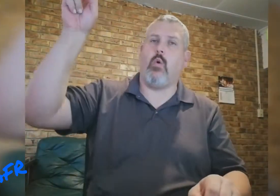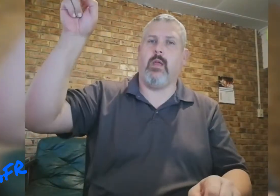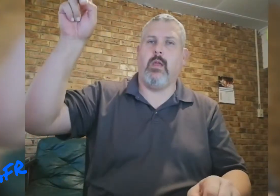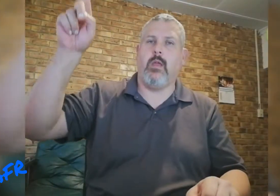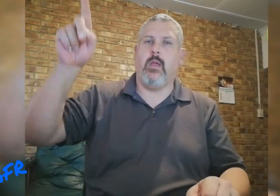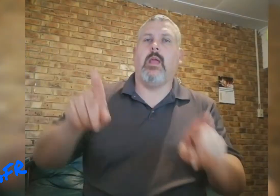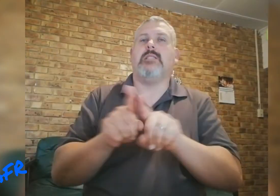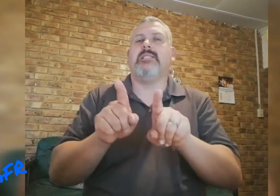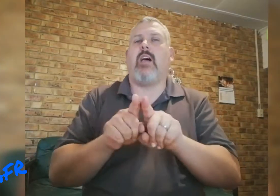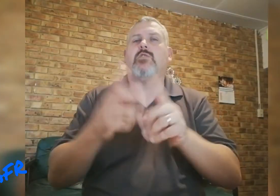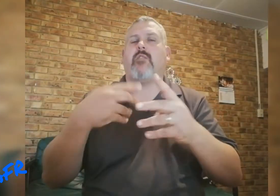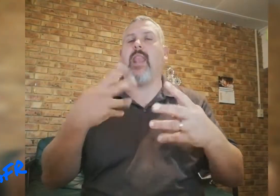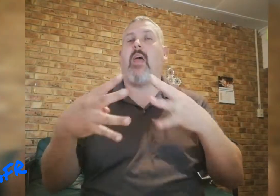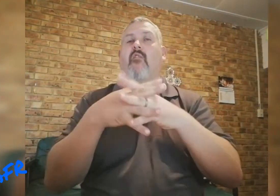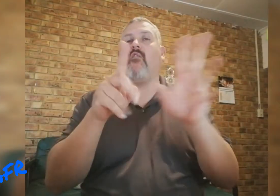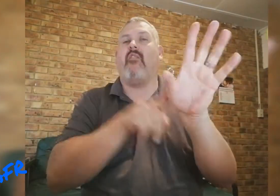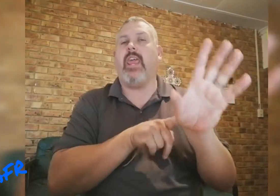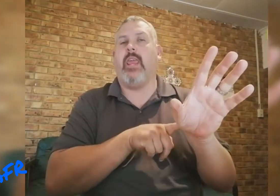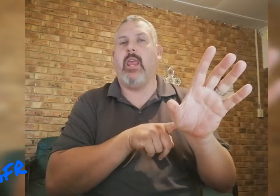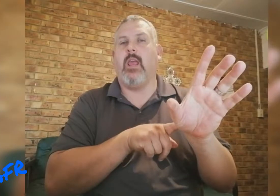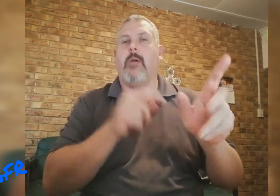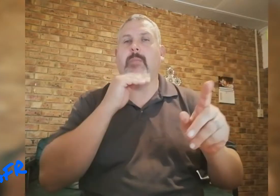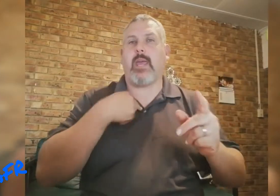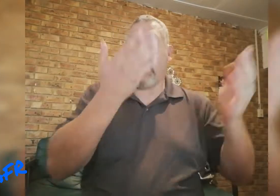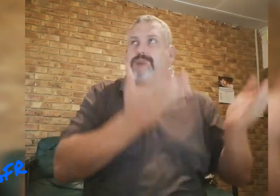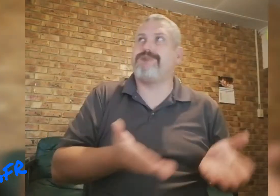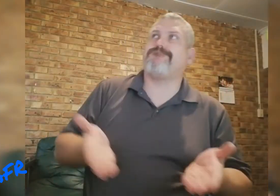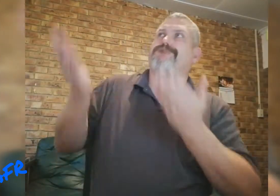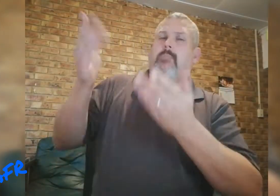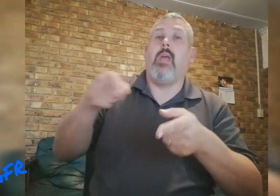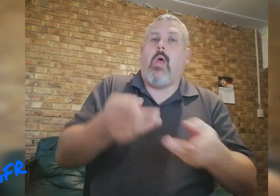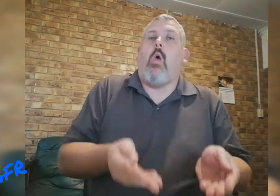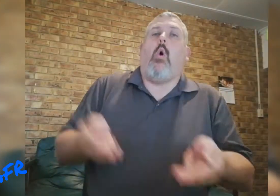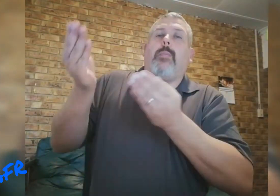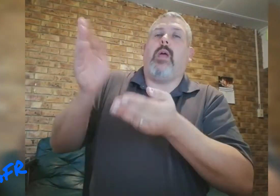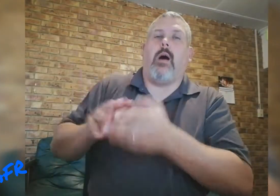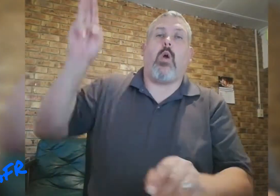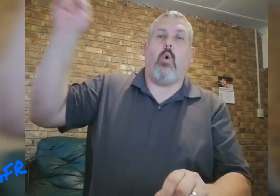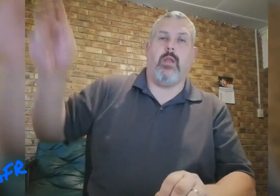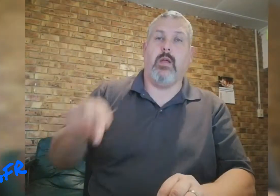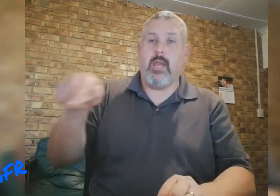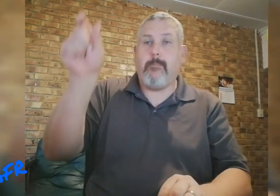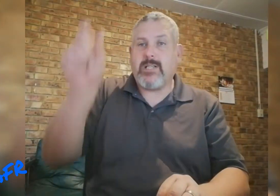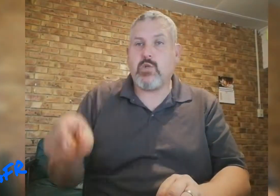God, dit is selfde soos wanneer wy, teken ek, opdel aan God, die